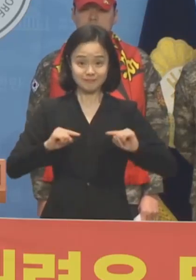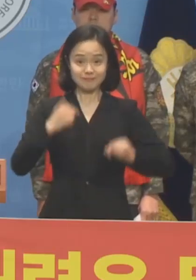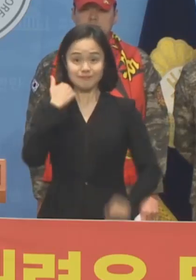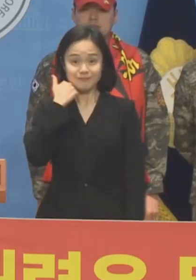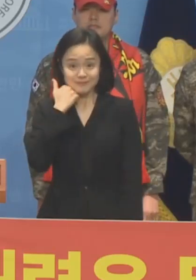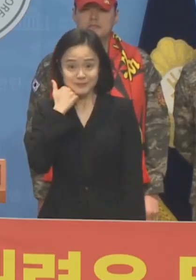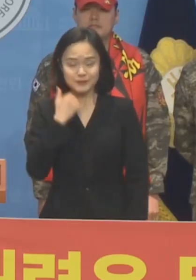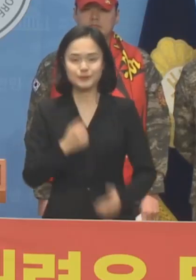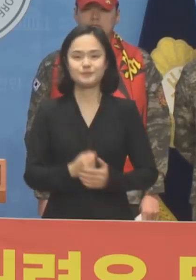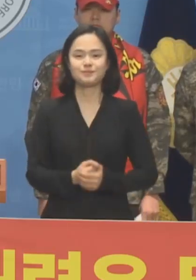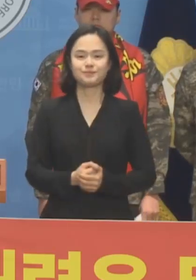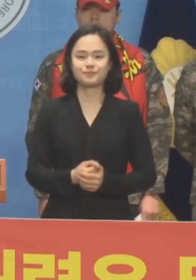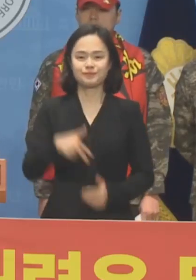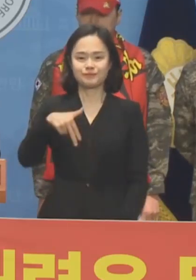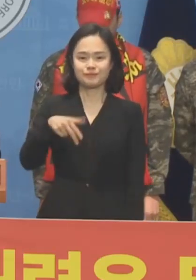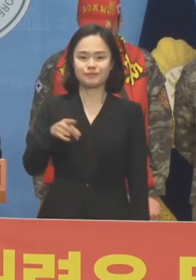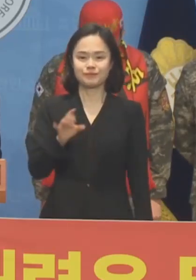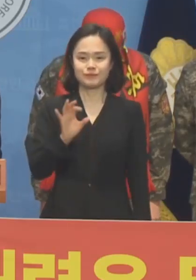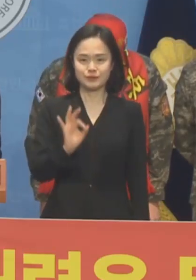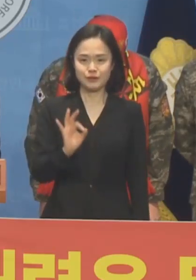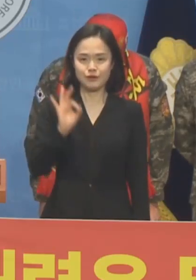예비역연대 전원철 회장님 오셨습니다.